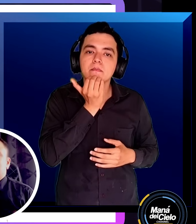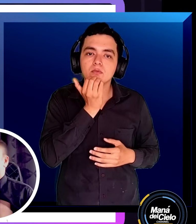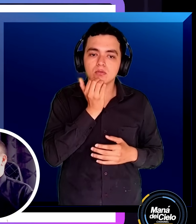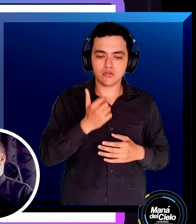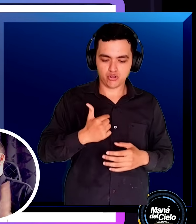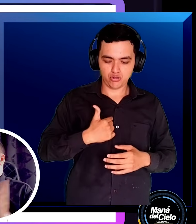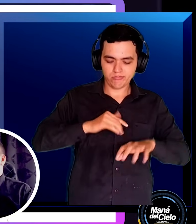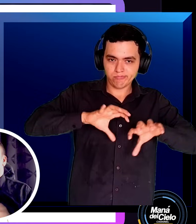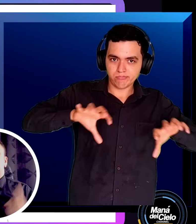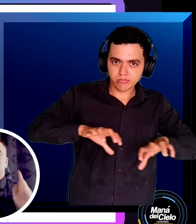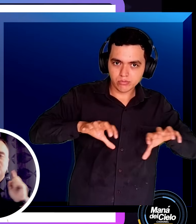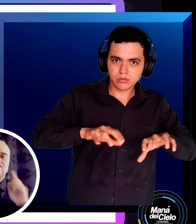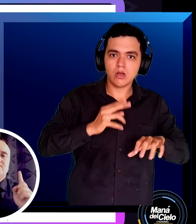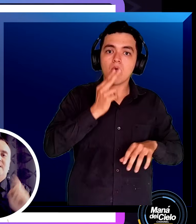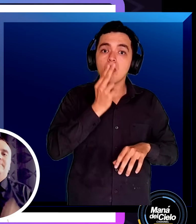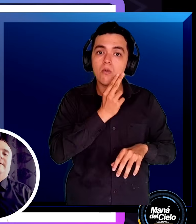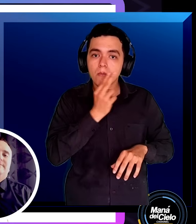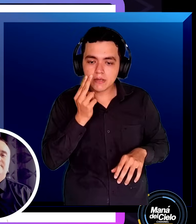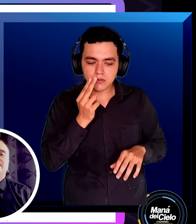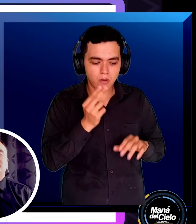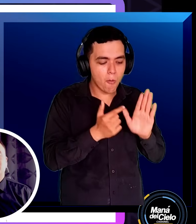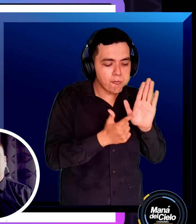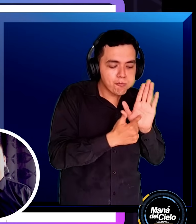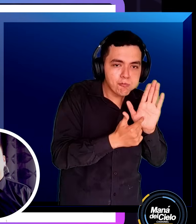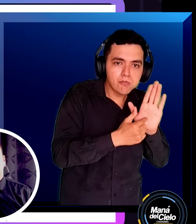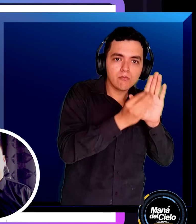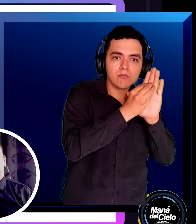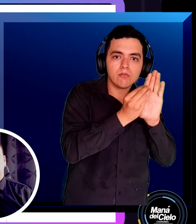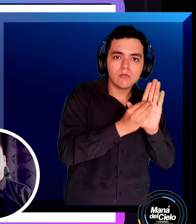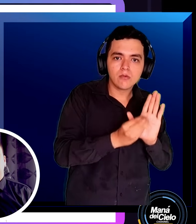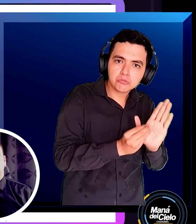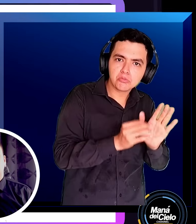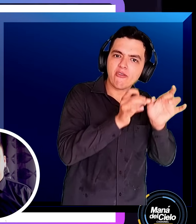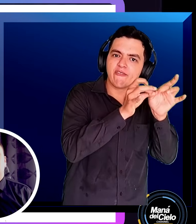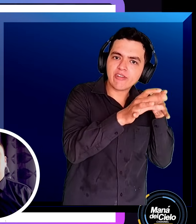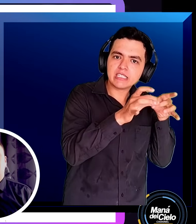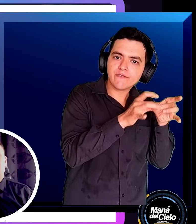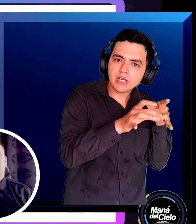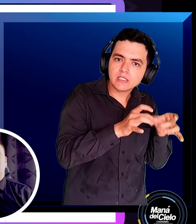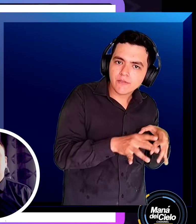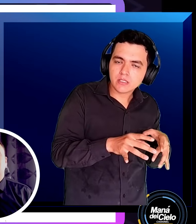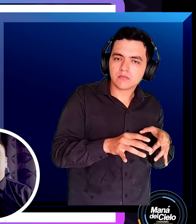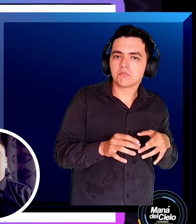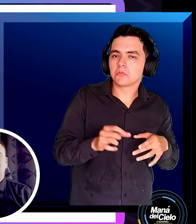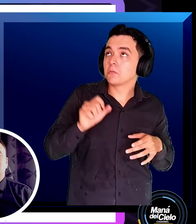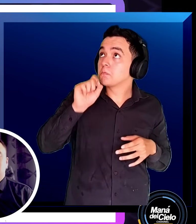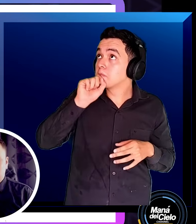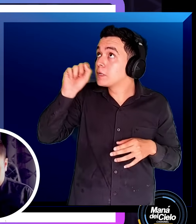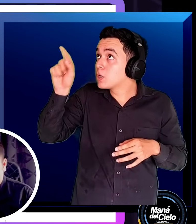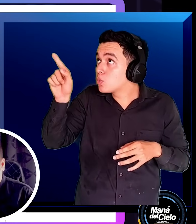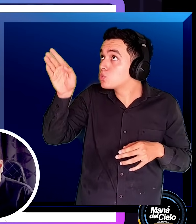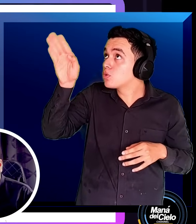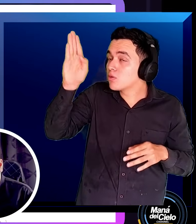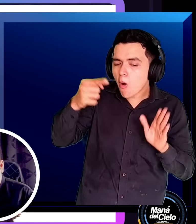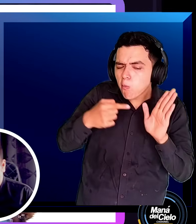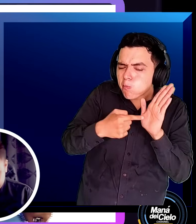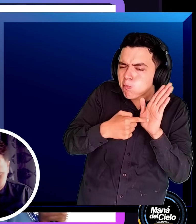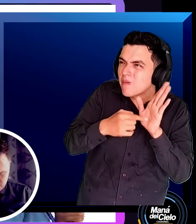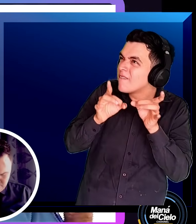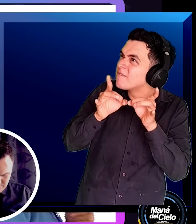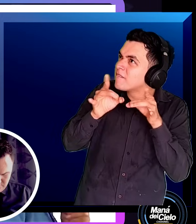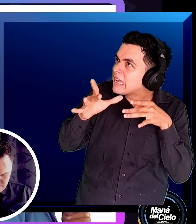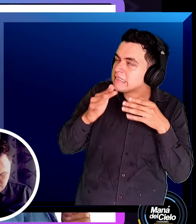para nosotros, para nuestros hijos. ¿Cuántas veces estamos peleando con los hijos? Este muchacho que no busca a